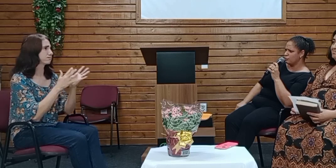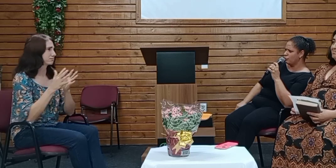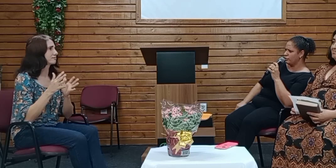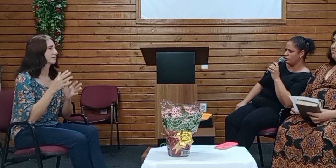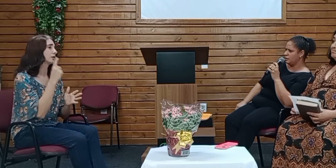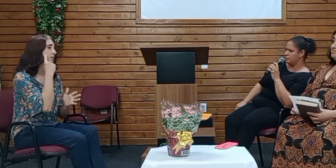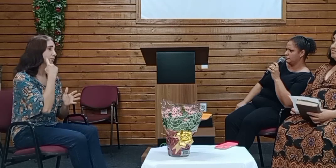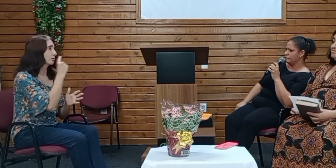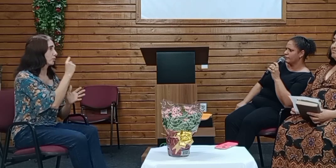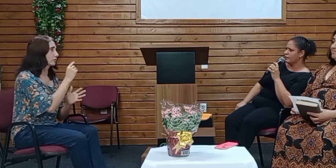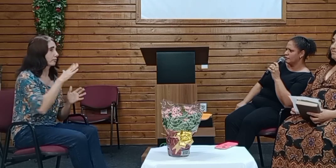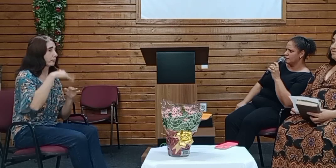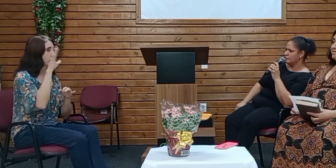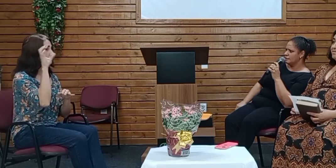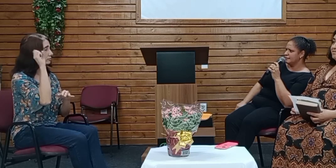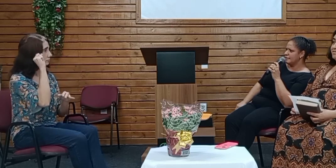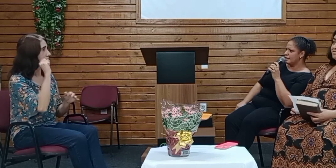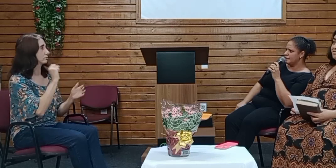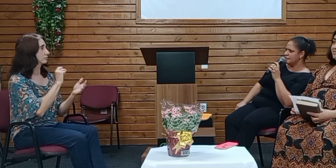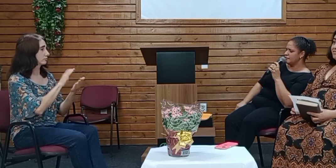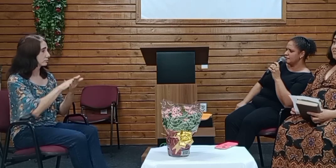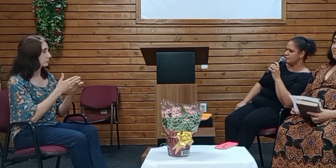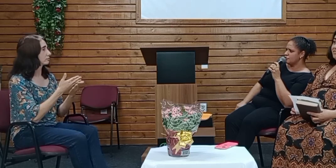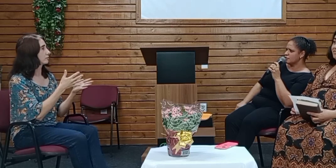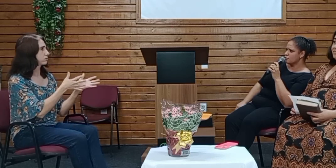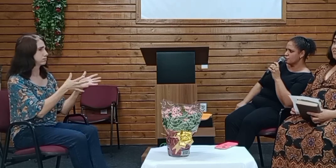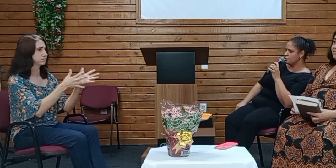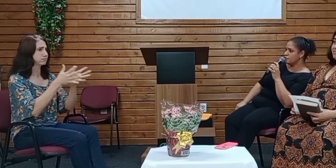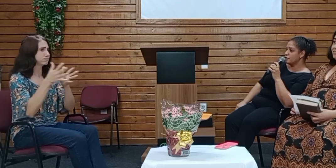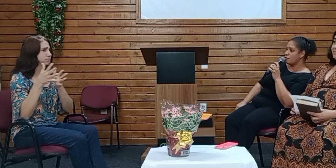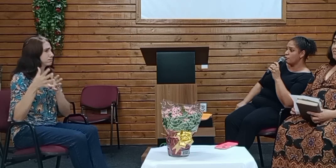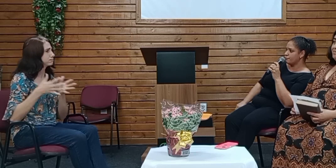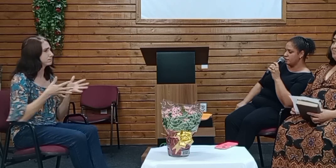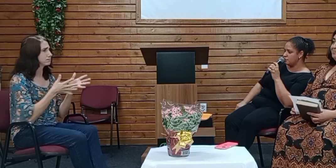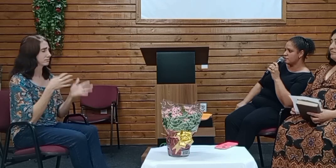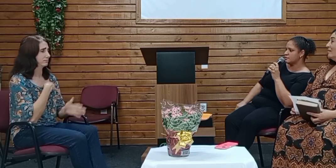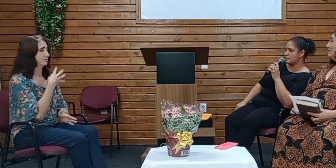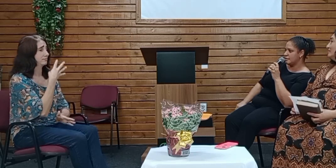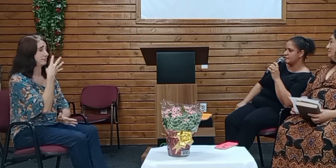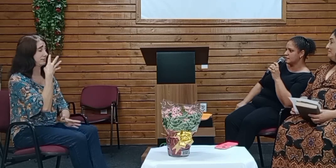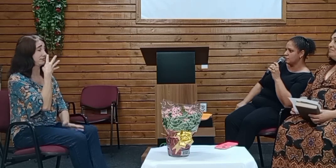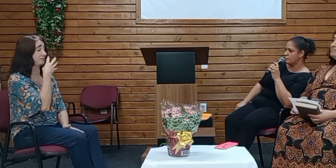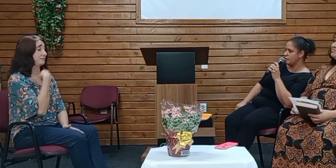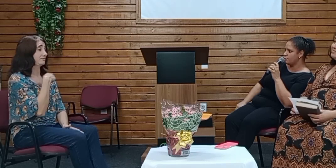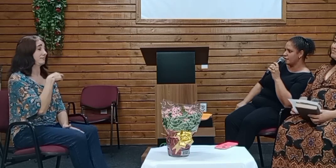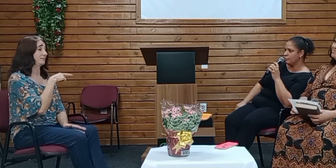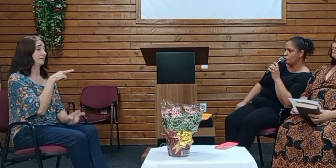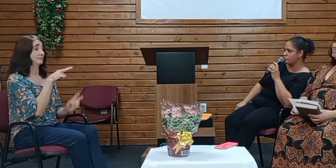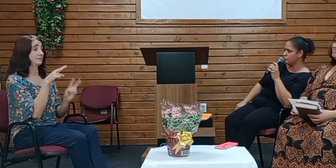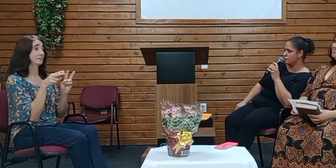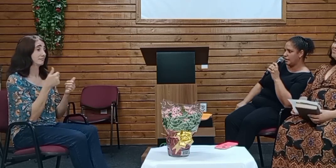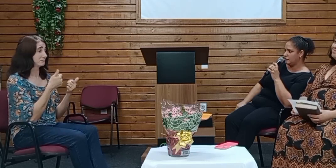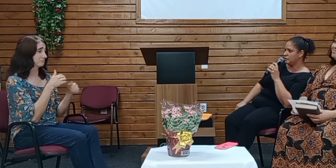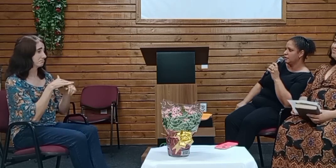sinalizando muito ali. E aí tinha surdos e tinha ouvintes sinalizando também. E eu fiquei